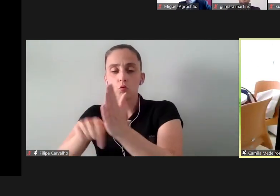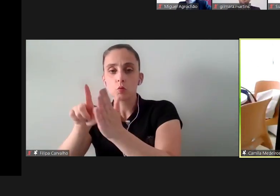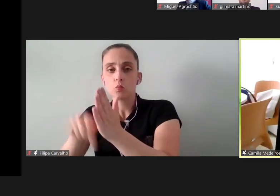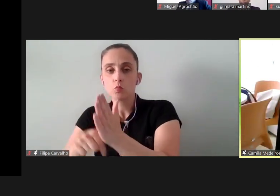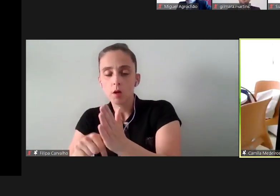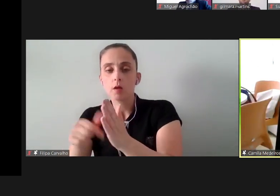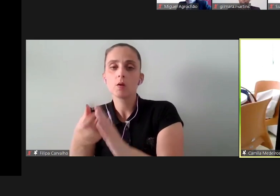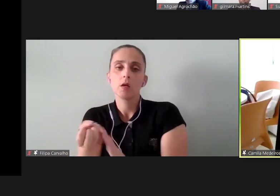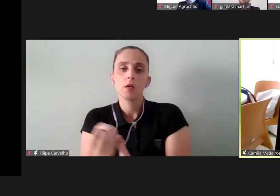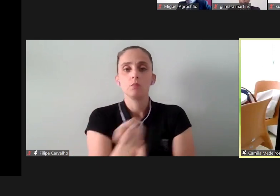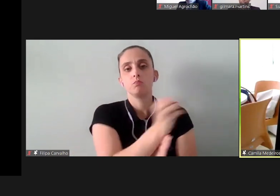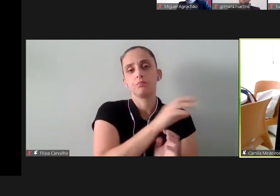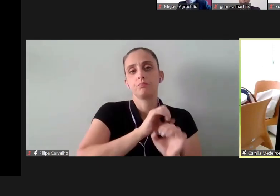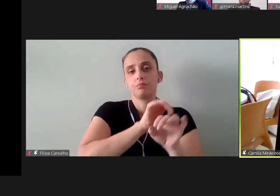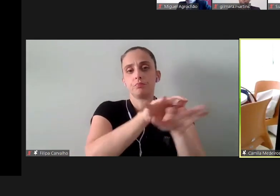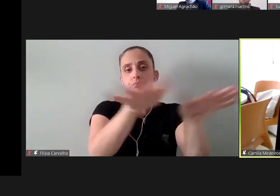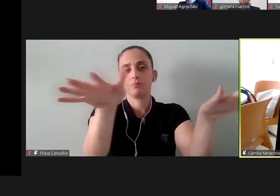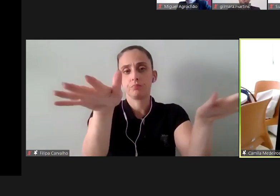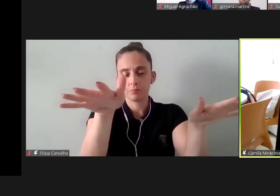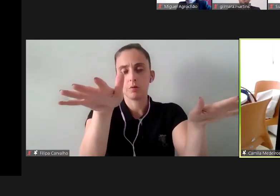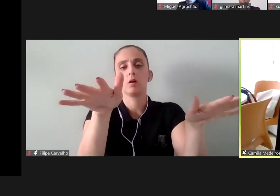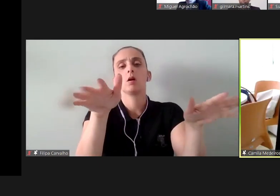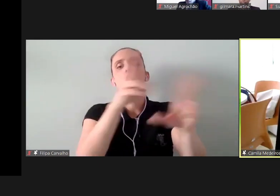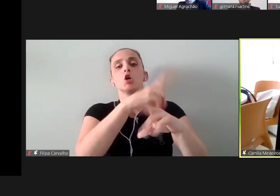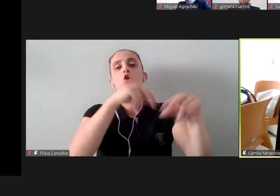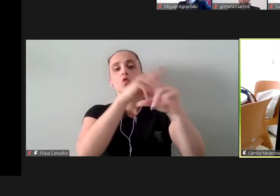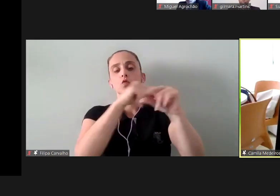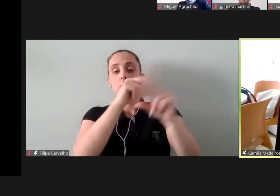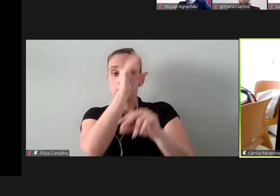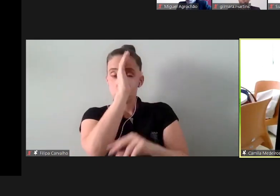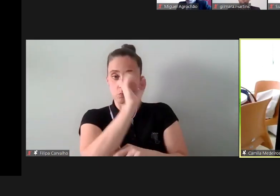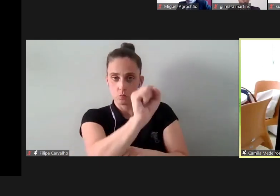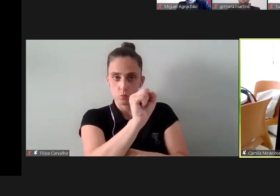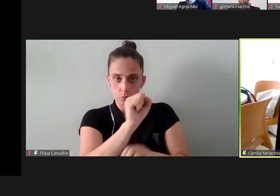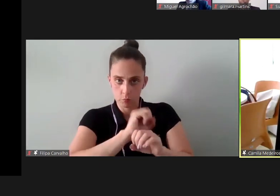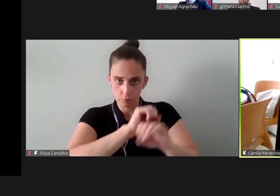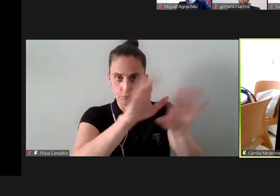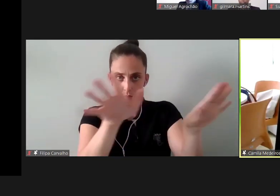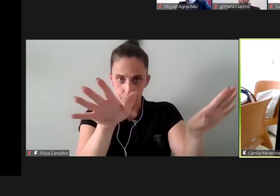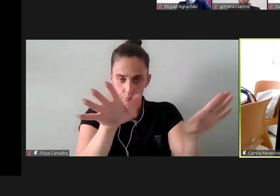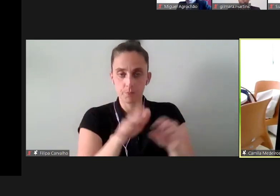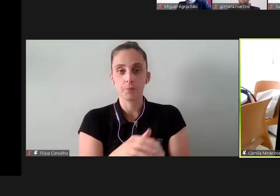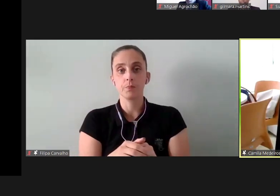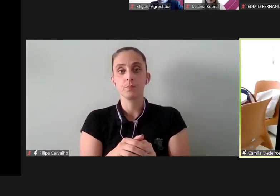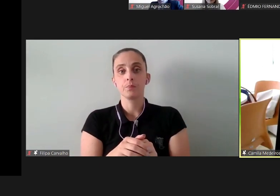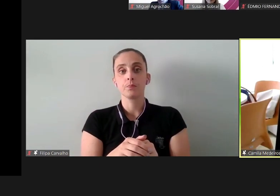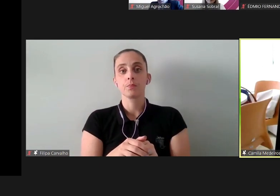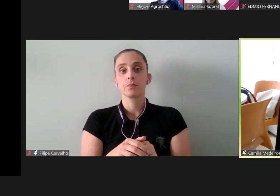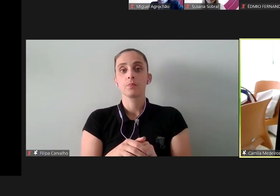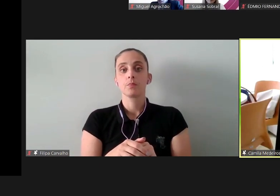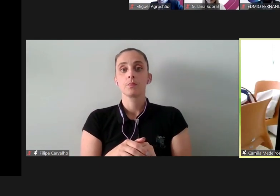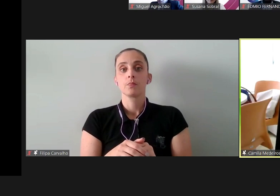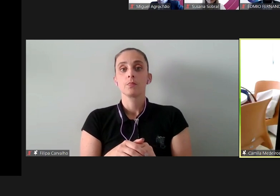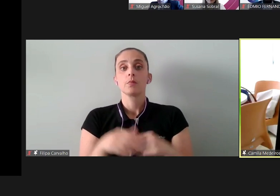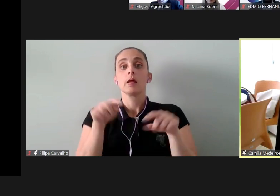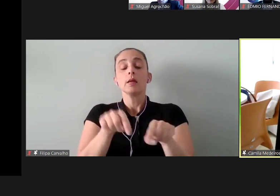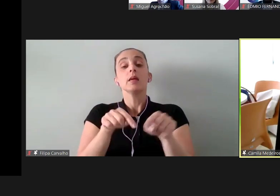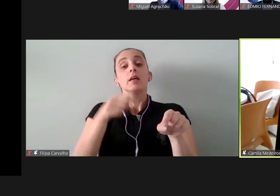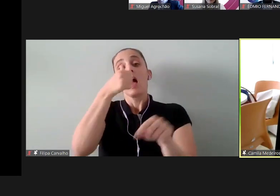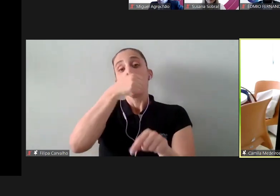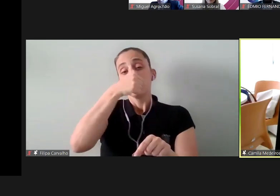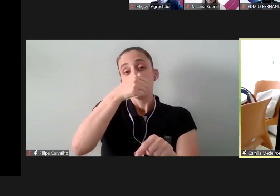esses aprendizados junto ao ecossistema de inovação no setor público. Como um desdobramento da atividade do laboratório,